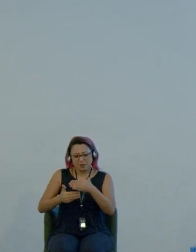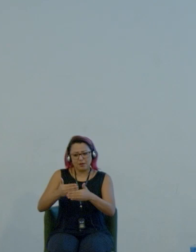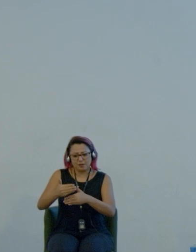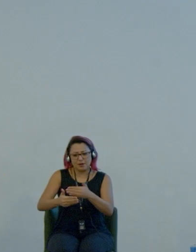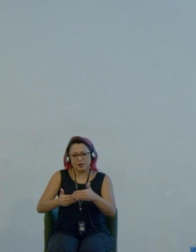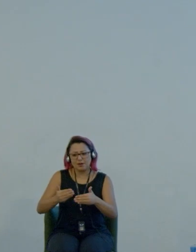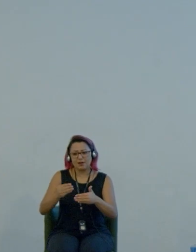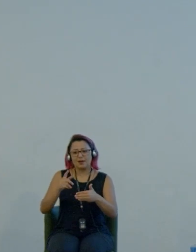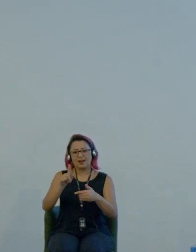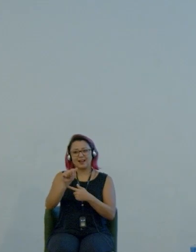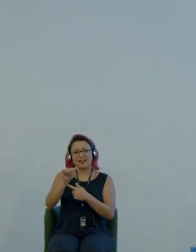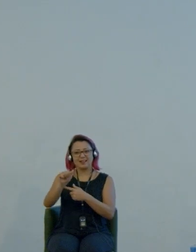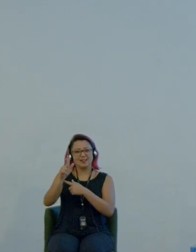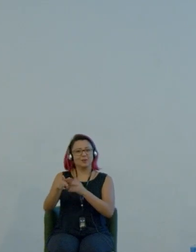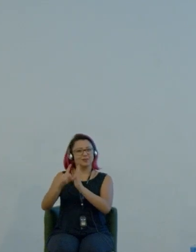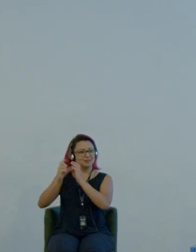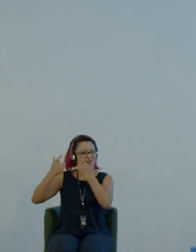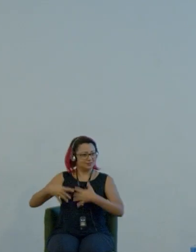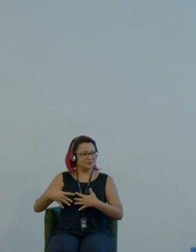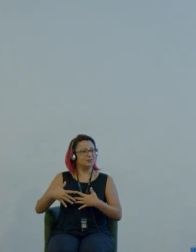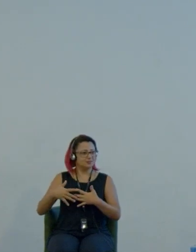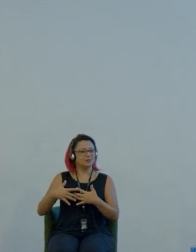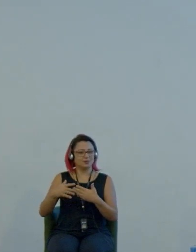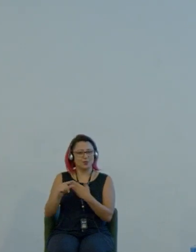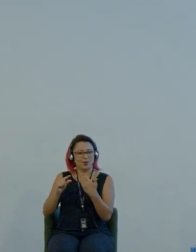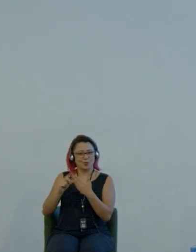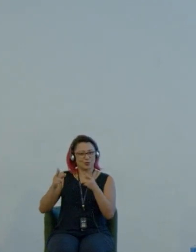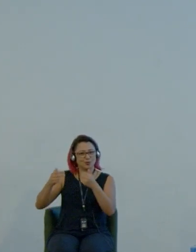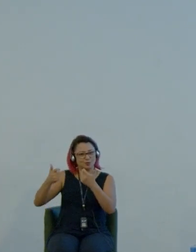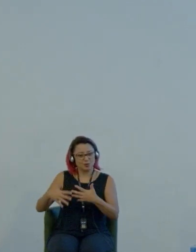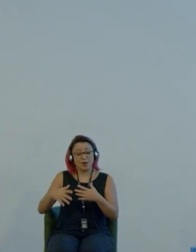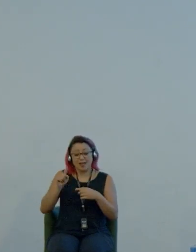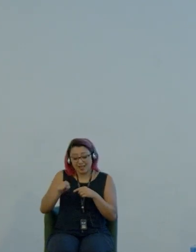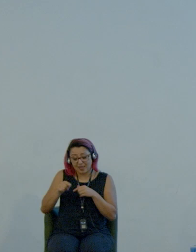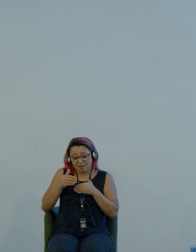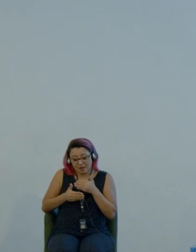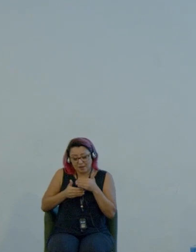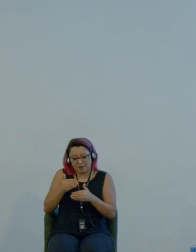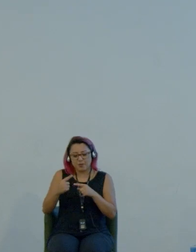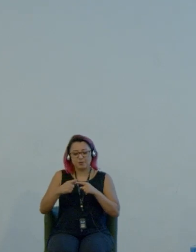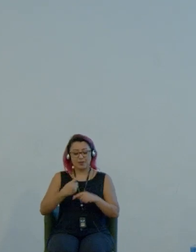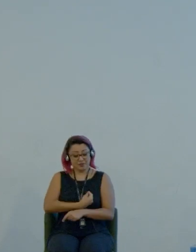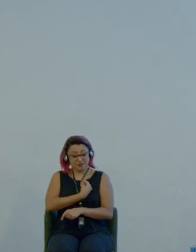Gaïa, dirait Bruno. C'est le processus même qui fabrique la Terre. C'est la production de la Terre par les